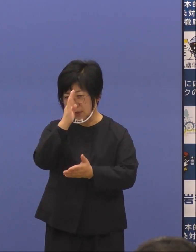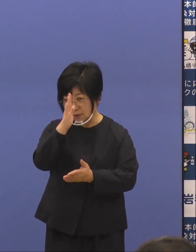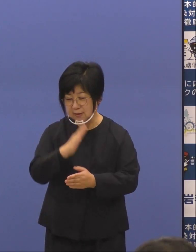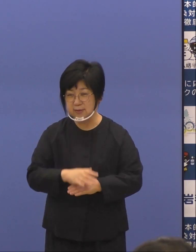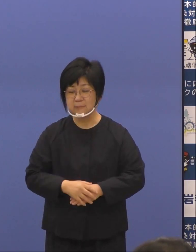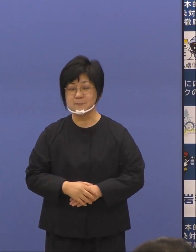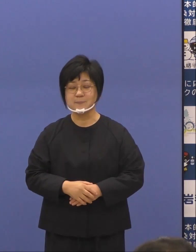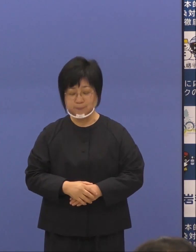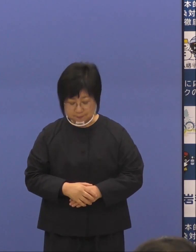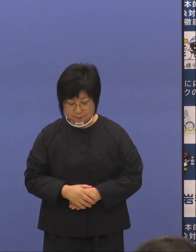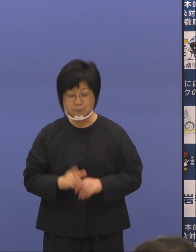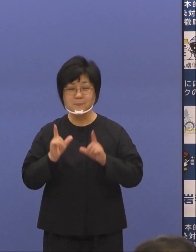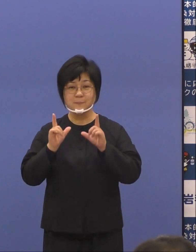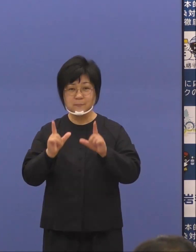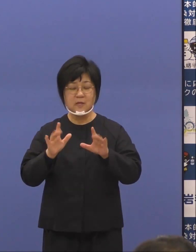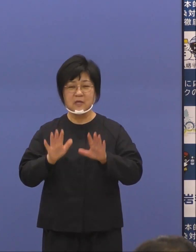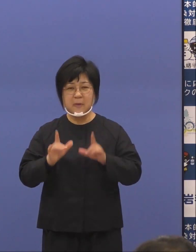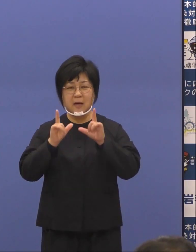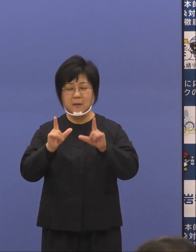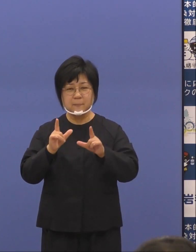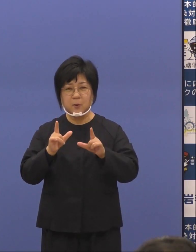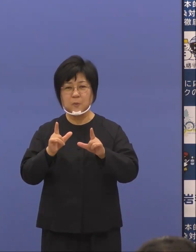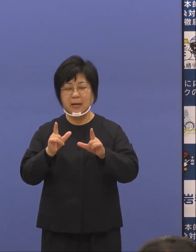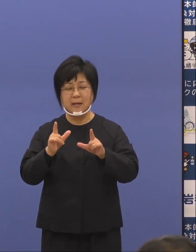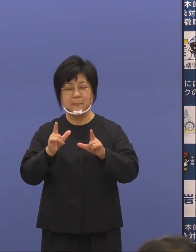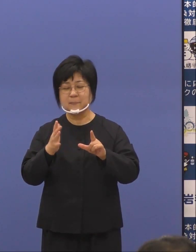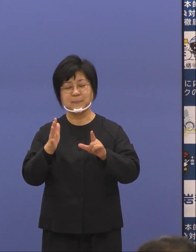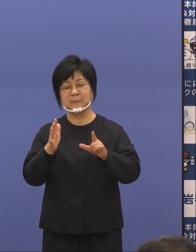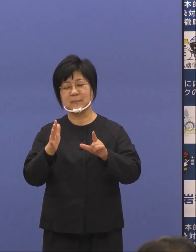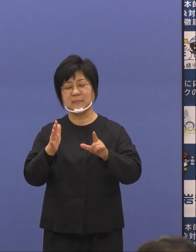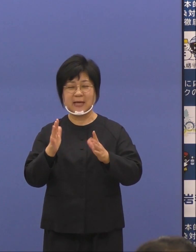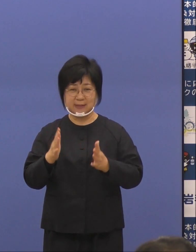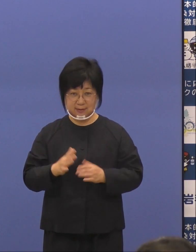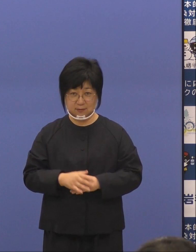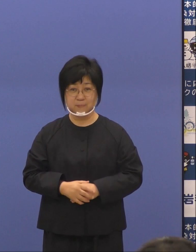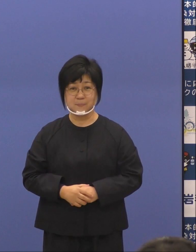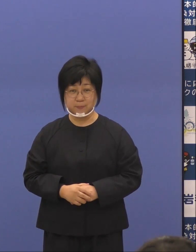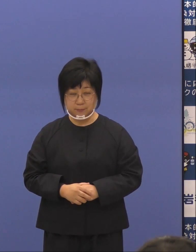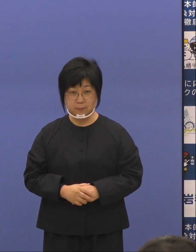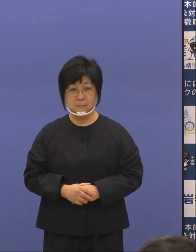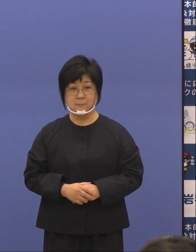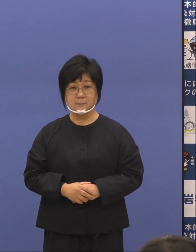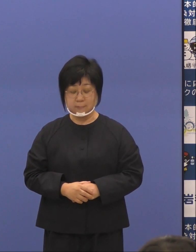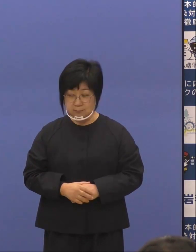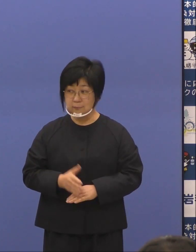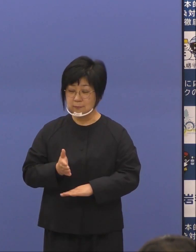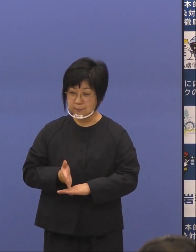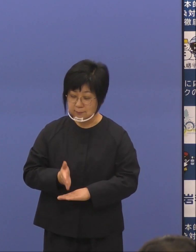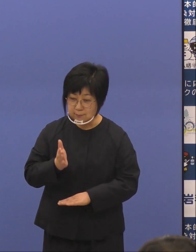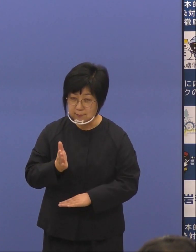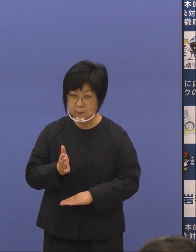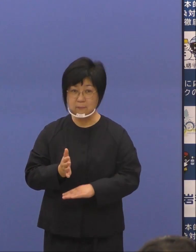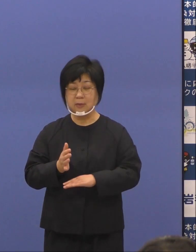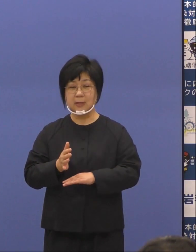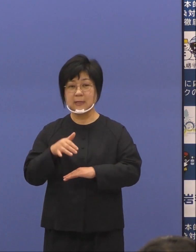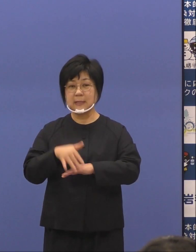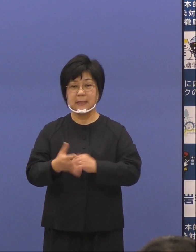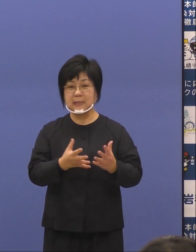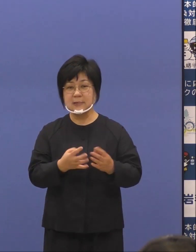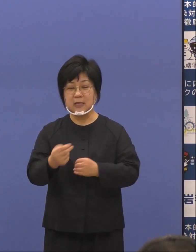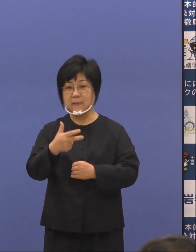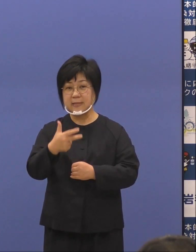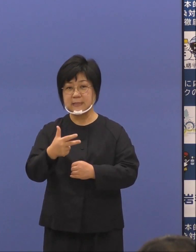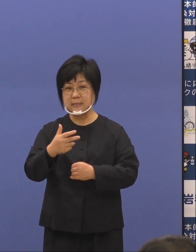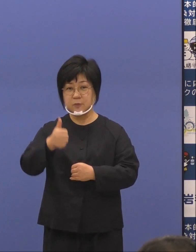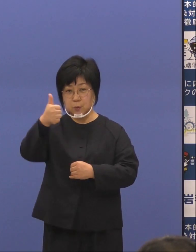できるようなものはありません。 わかりました、ありがとうございます。滝沢市長選の、先日投開